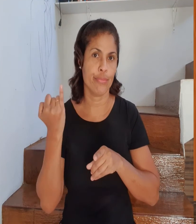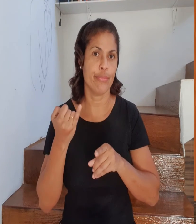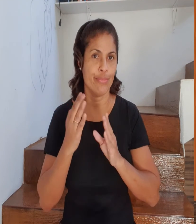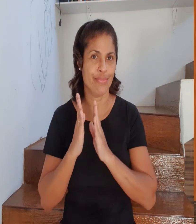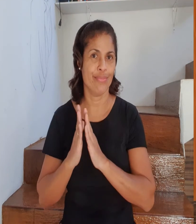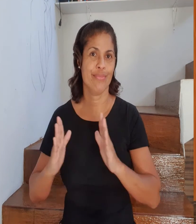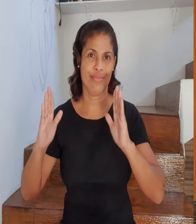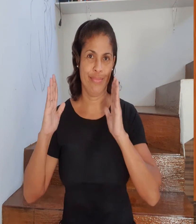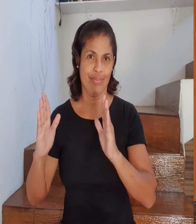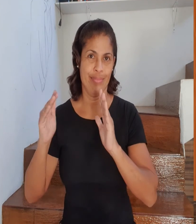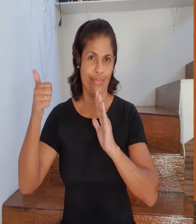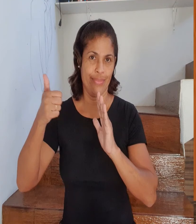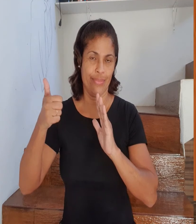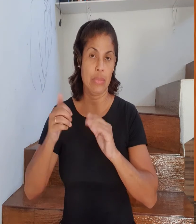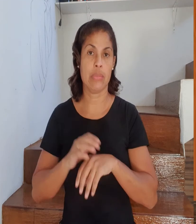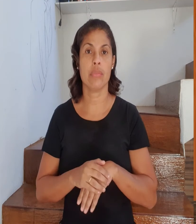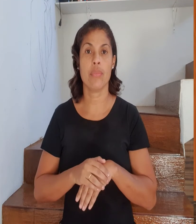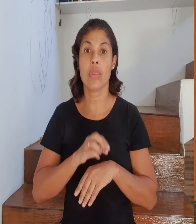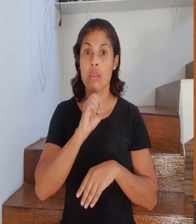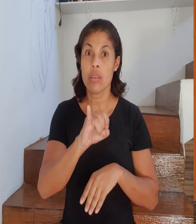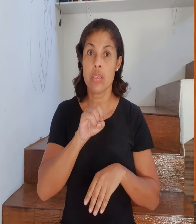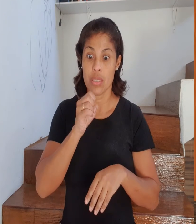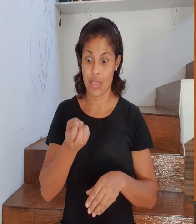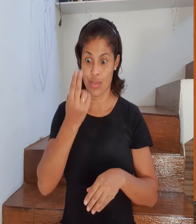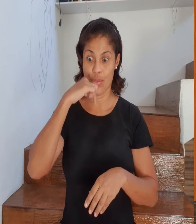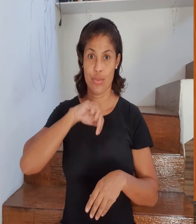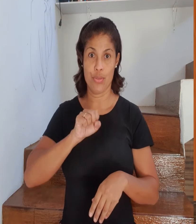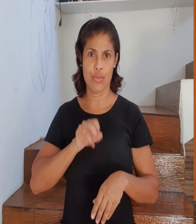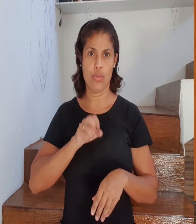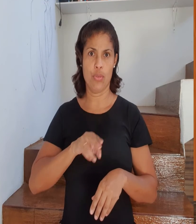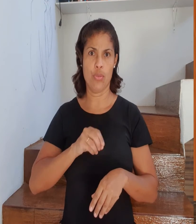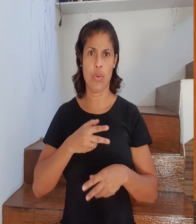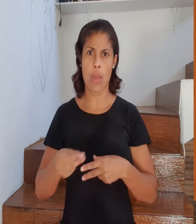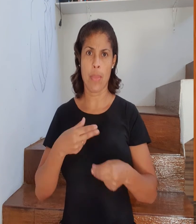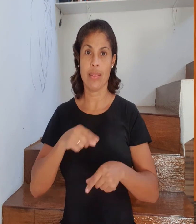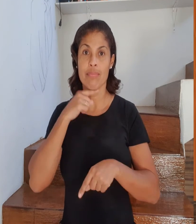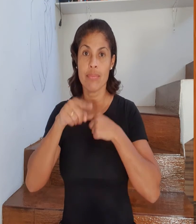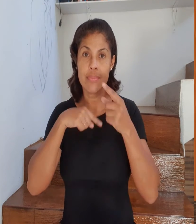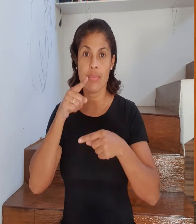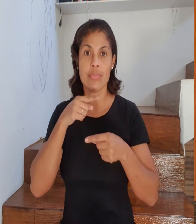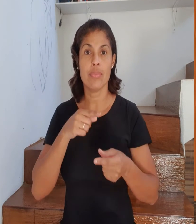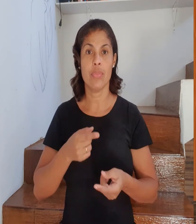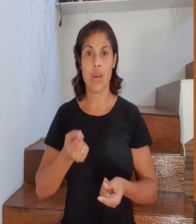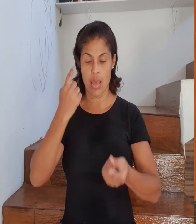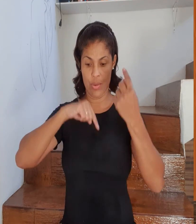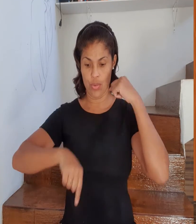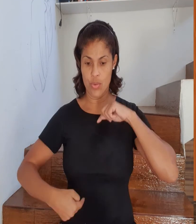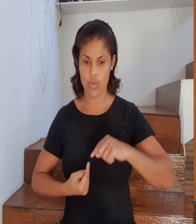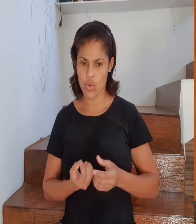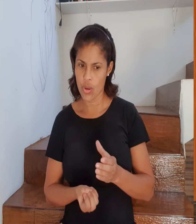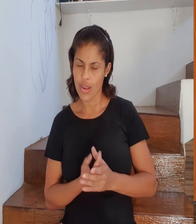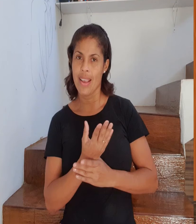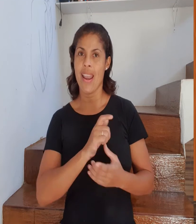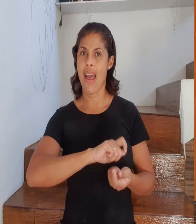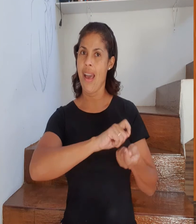muito importantes nesta fase. Se o patógeno resistir à imunidade inata, o organismo elabora